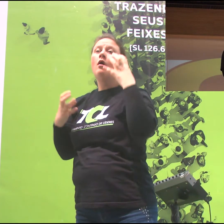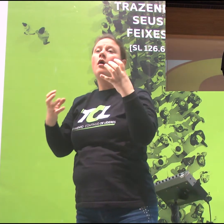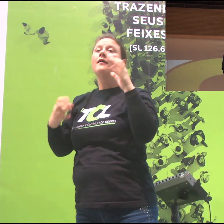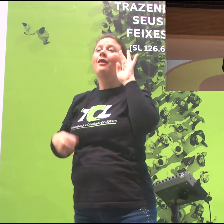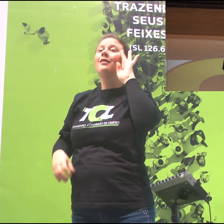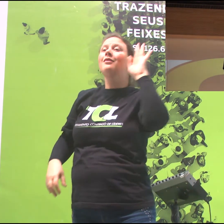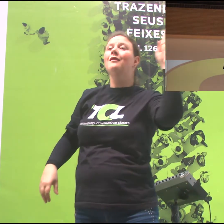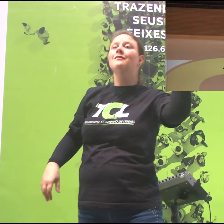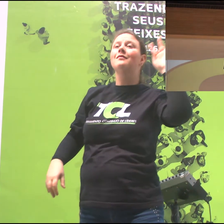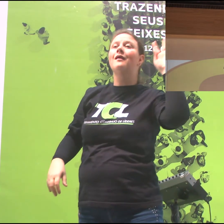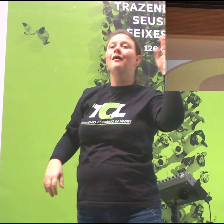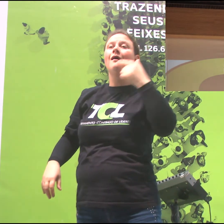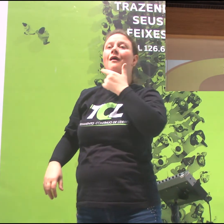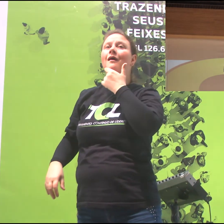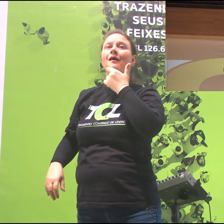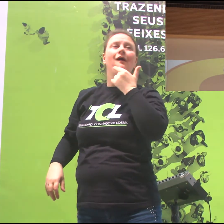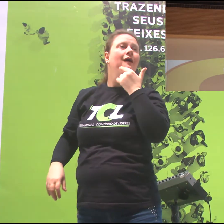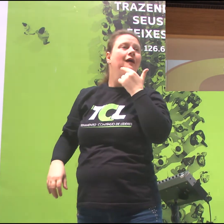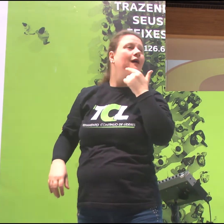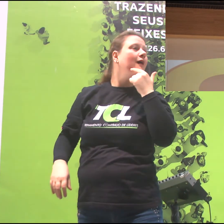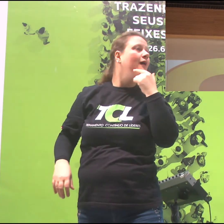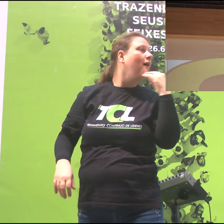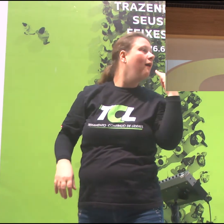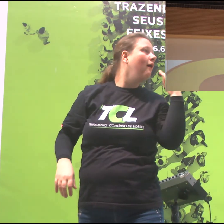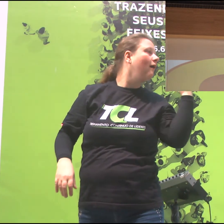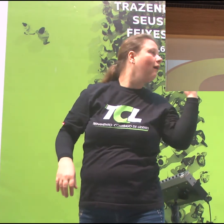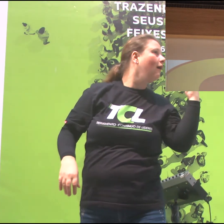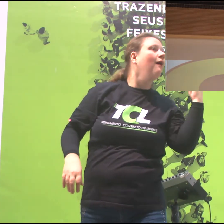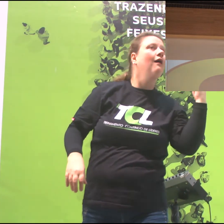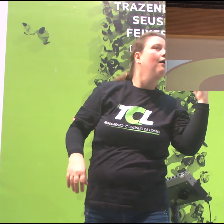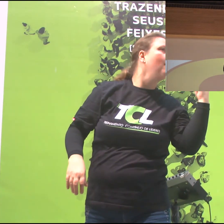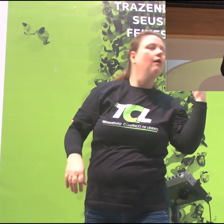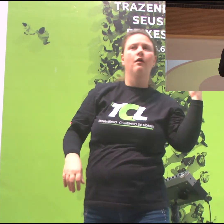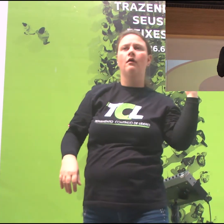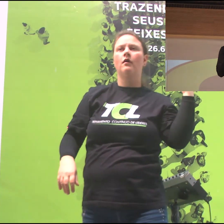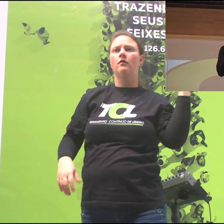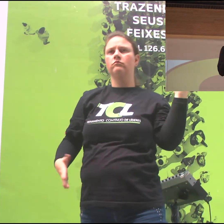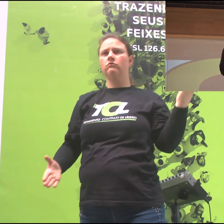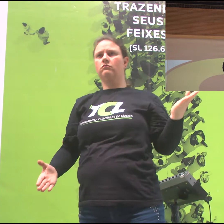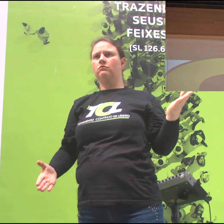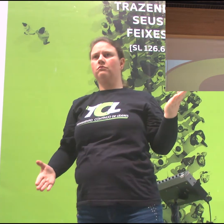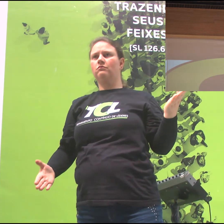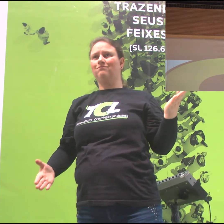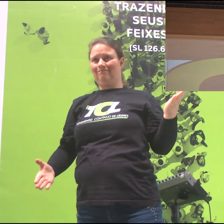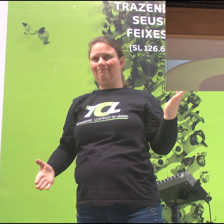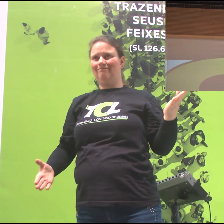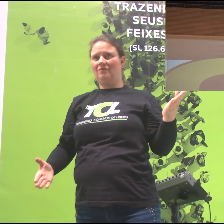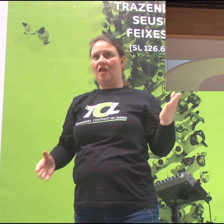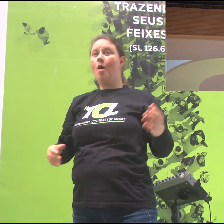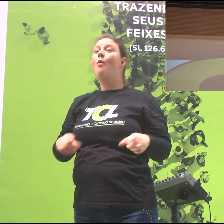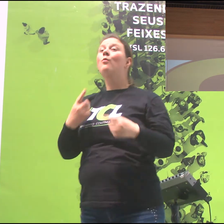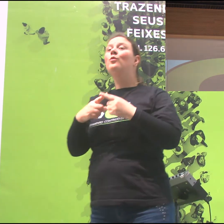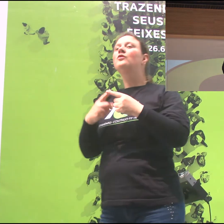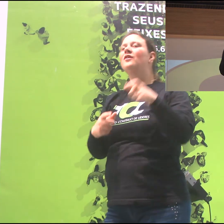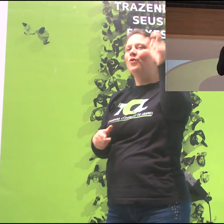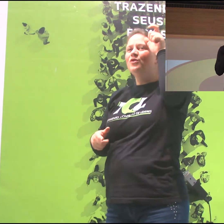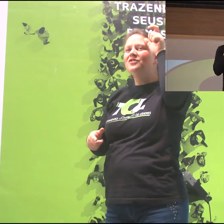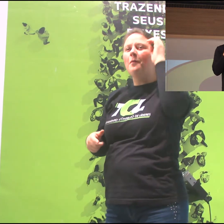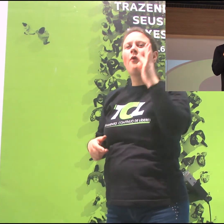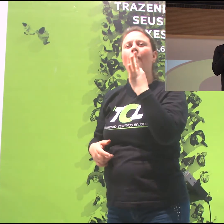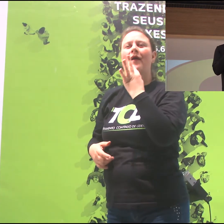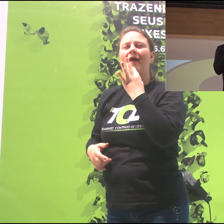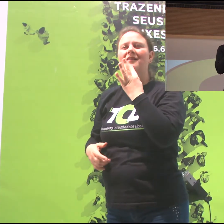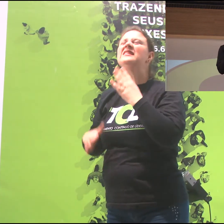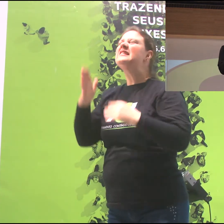em qualquer outra coisa que não Jesus, porque ele sabe que quando nós apresentamos e nos aproximamos ao Senhor com